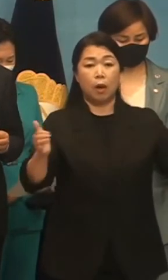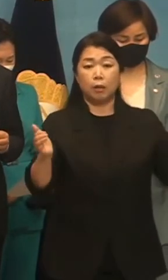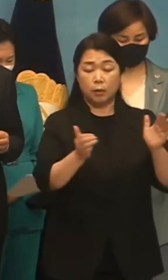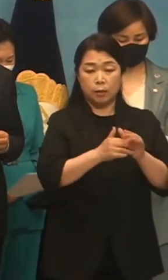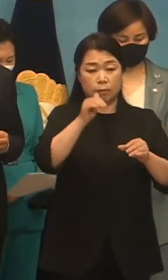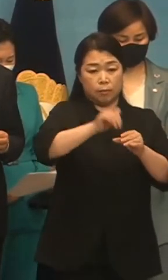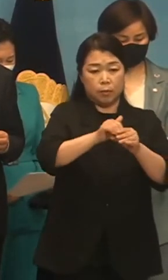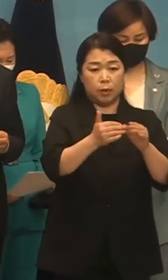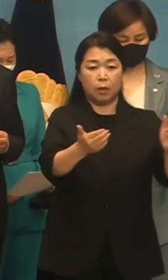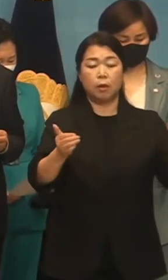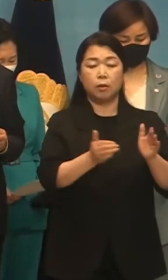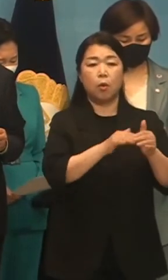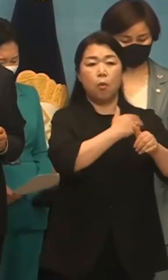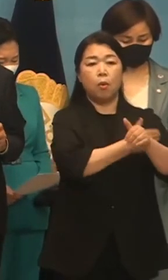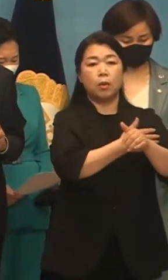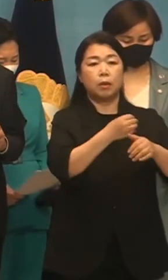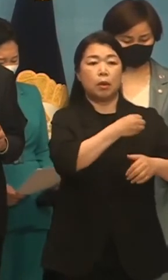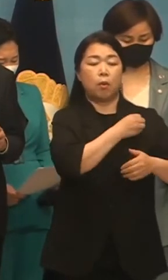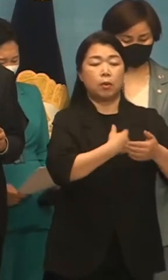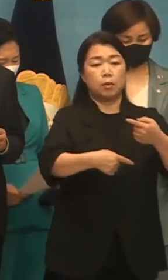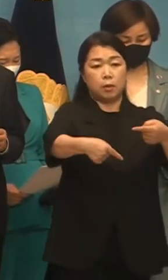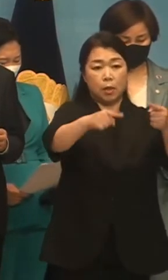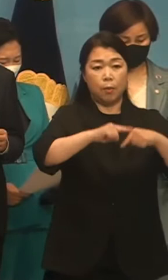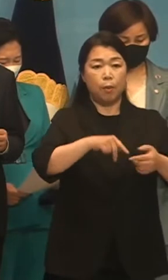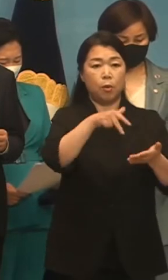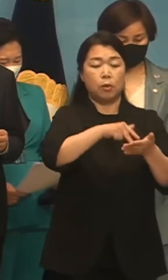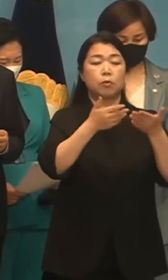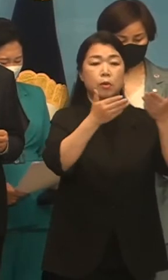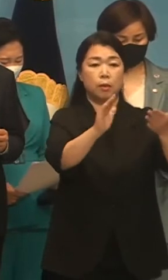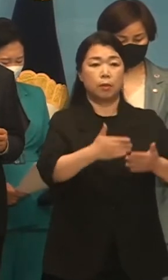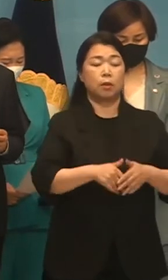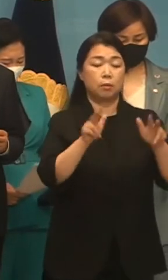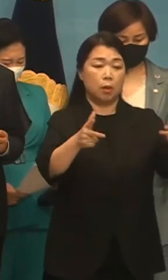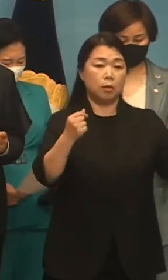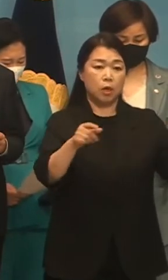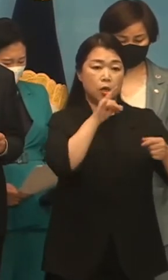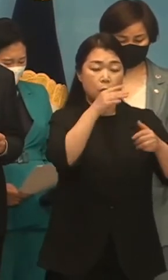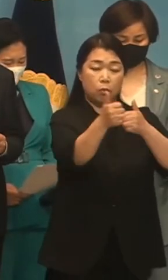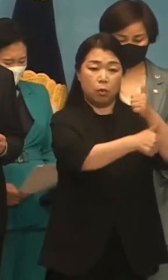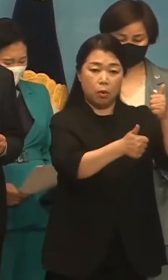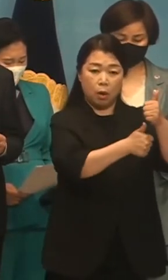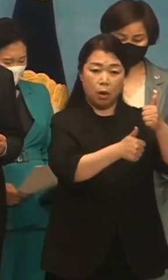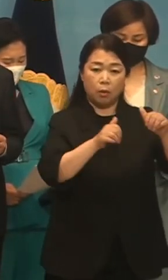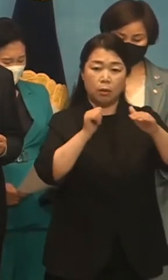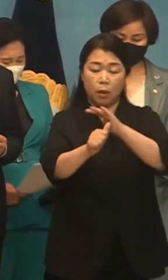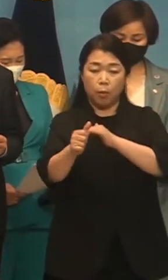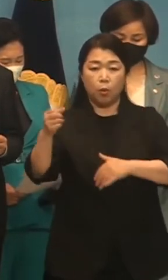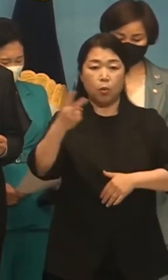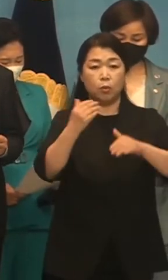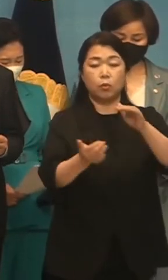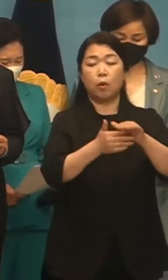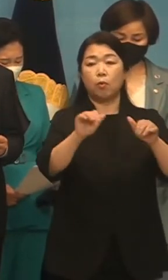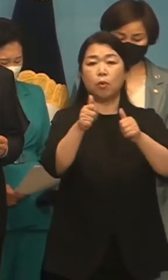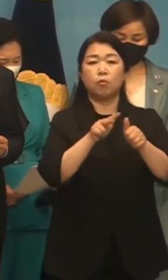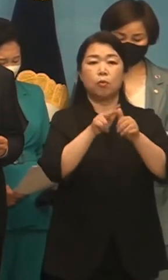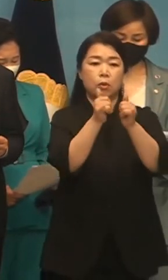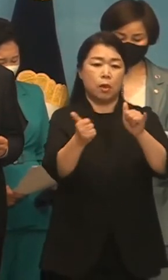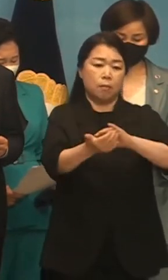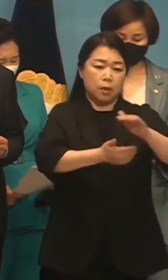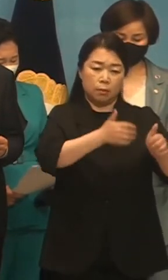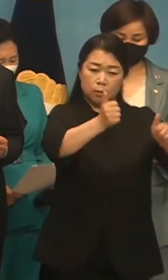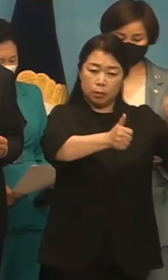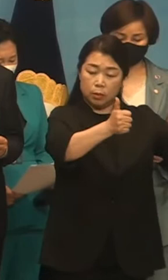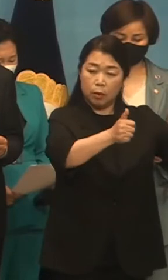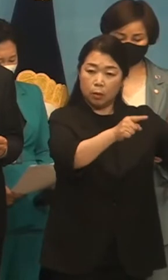과정부터 권리당원들의 참여를 보장해야 합니다. 현재와 같이 중앙위원회가 당대표 및 최고위원 후보자